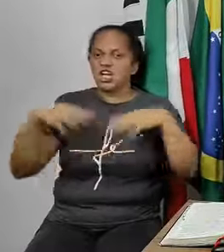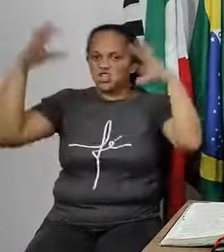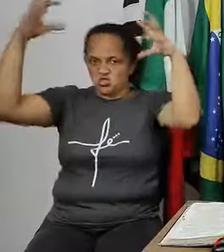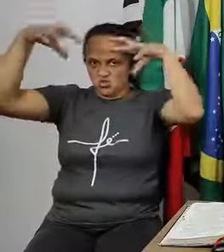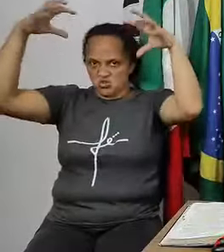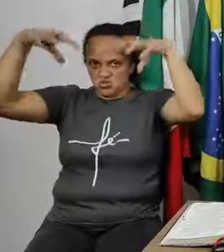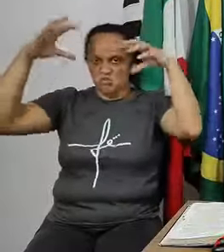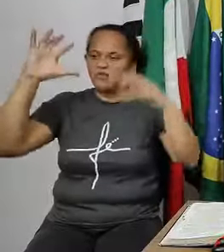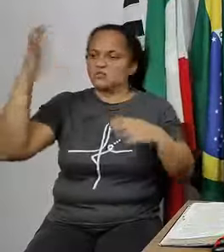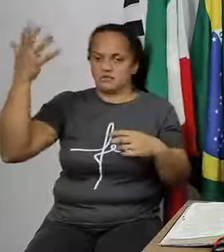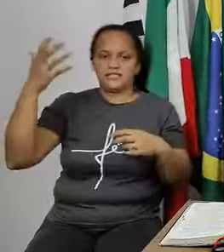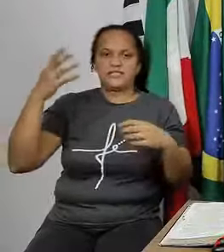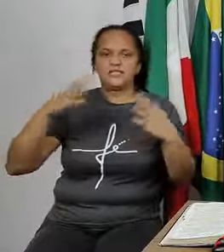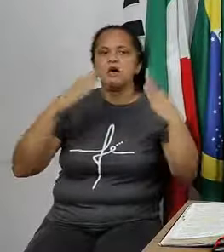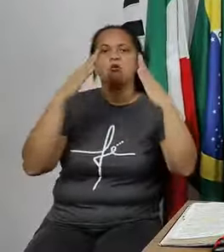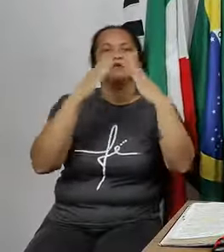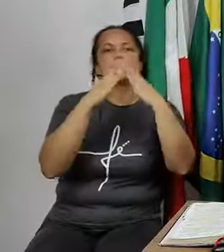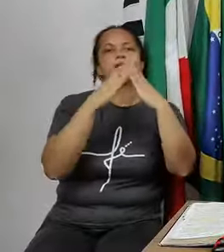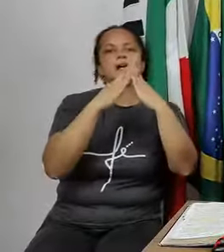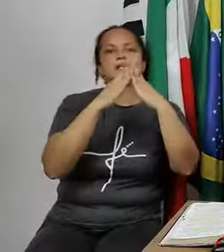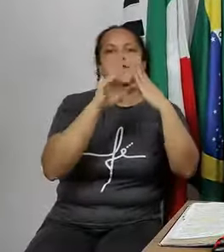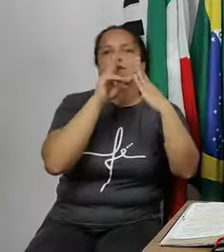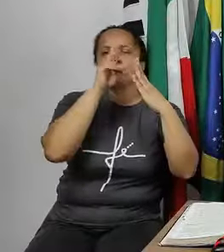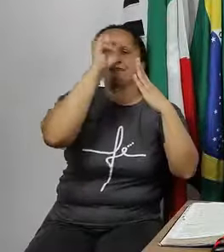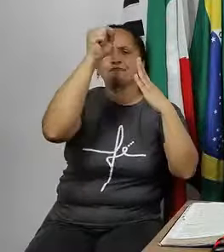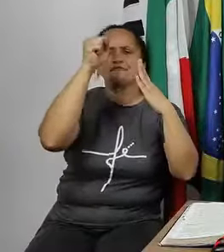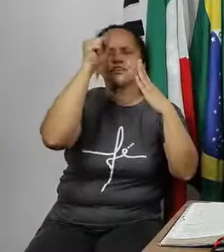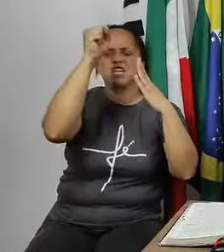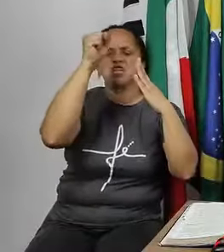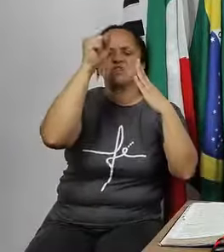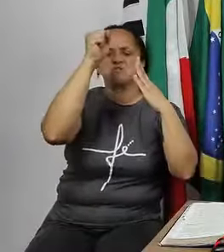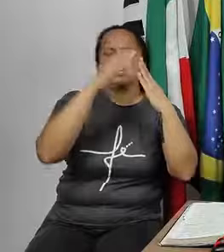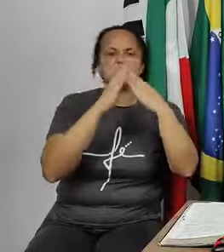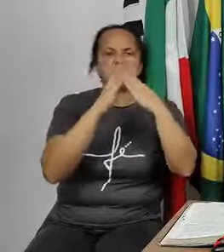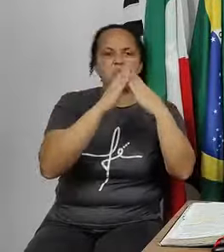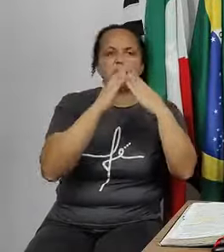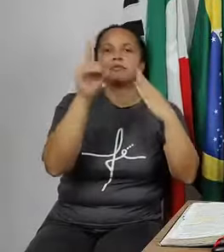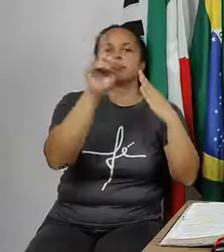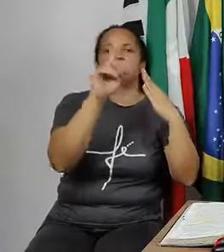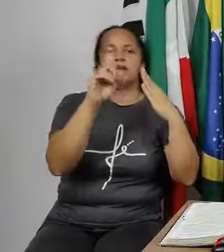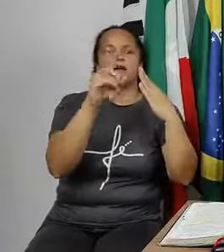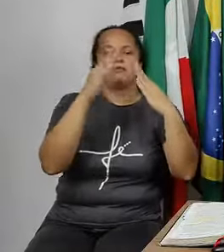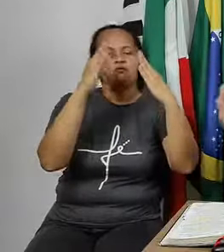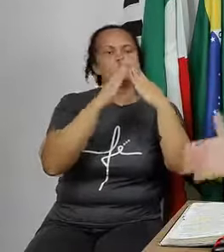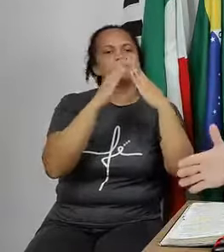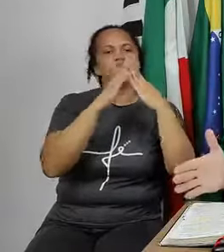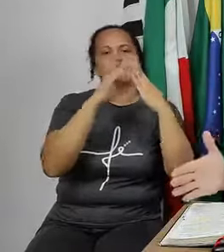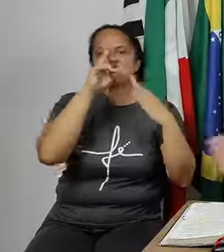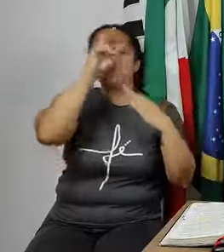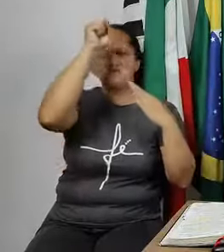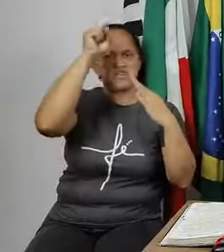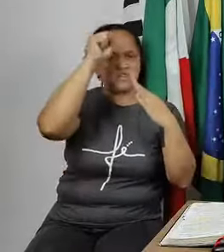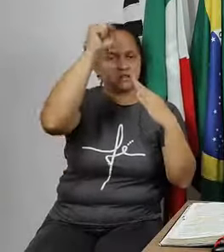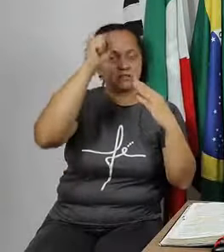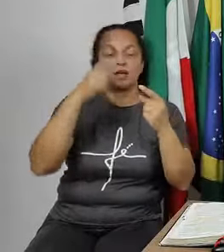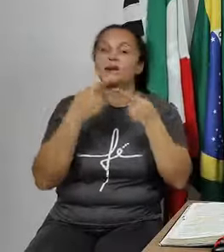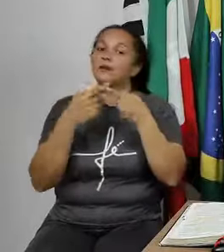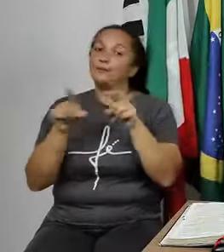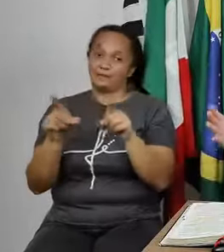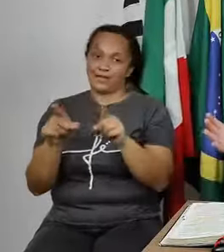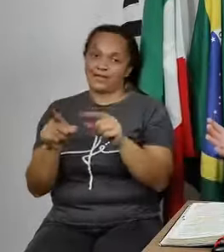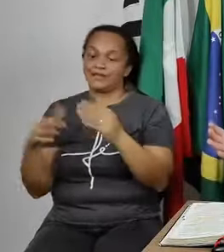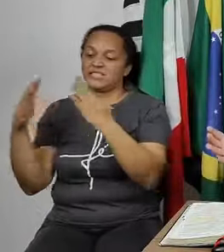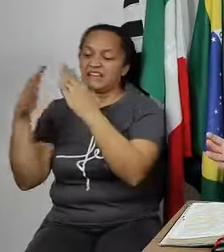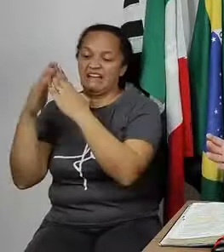tempestade, ela permaneceu inabalável diante da tempestade. A que foi edificada na areia,